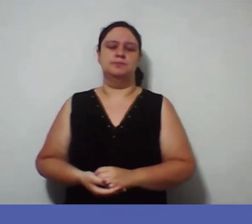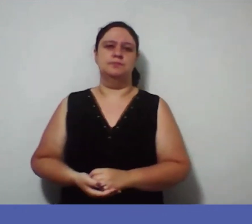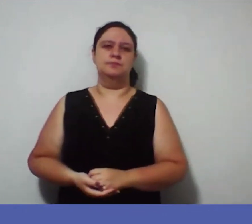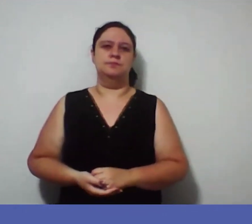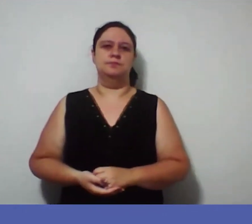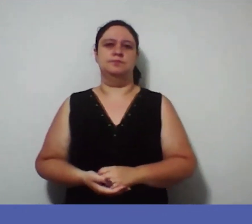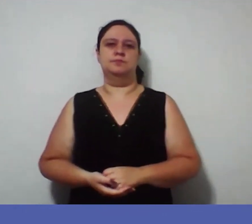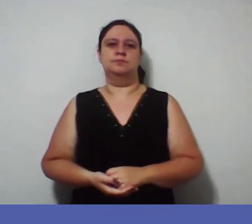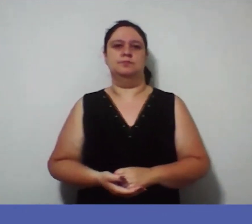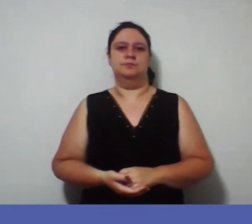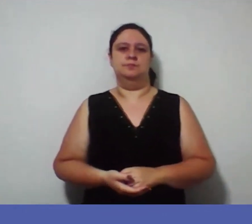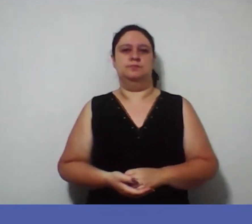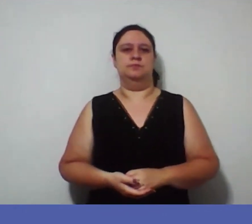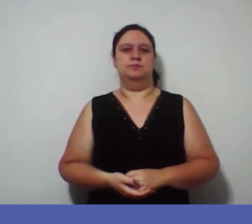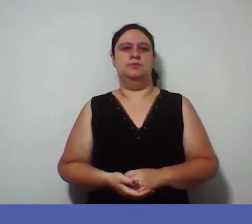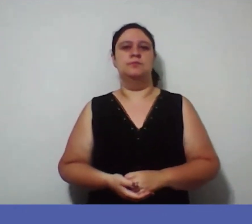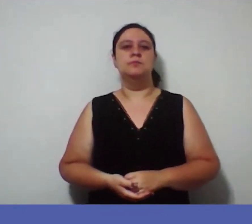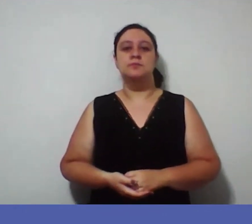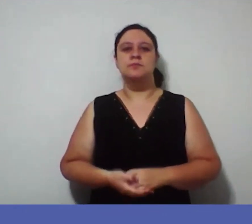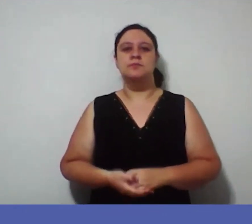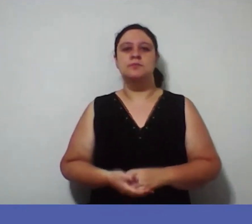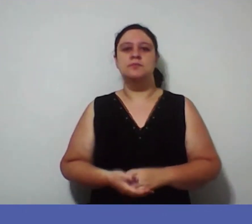As próprias mídias sociais